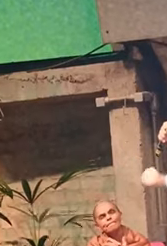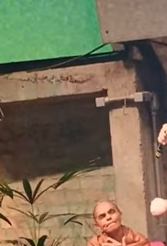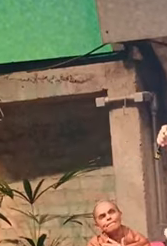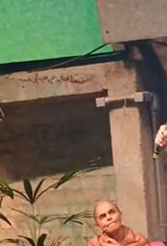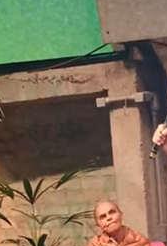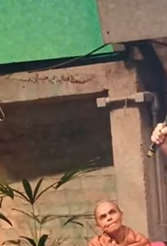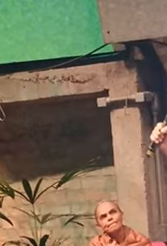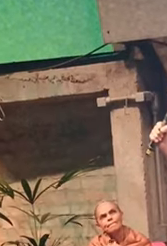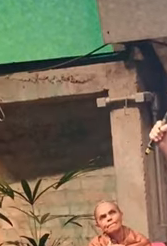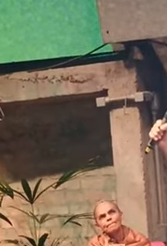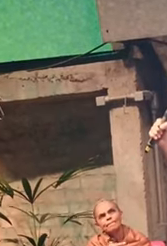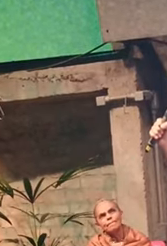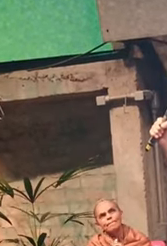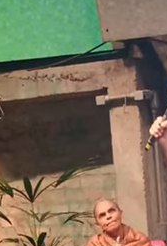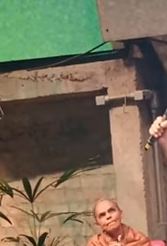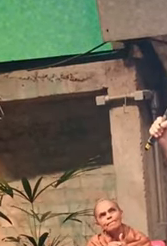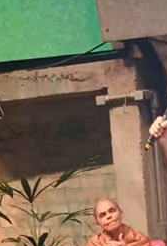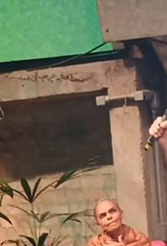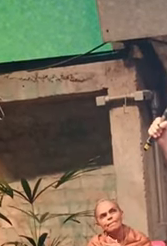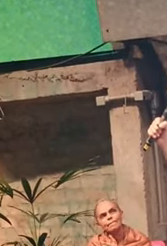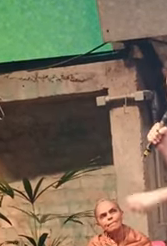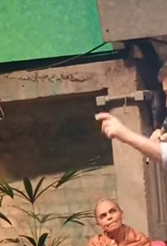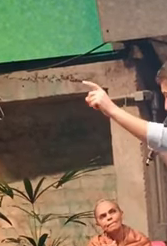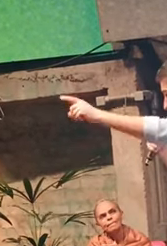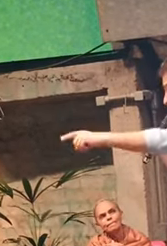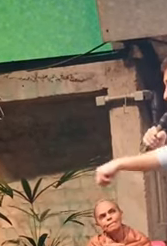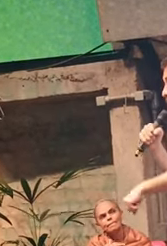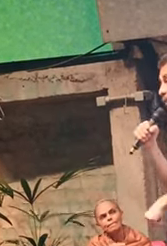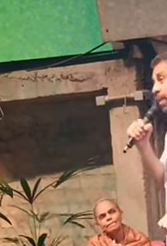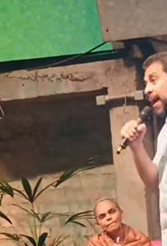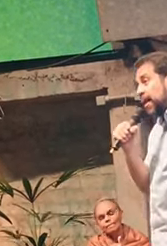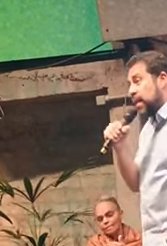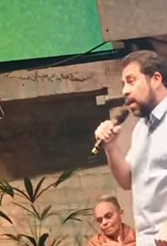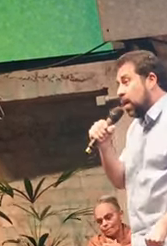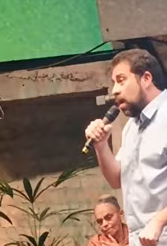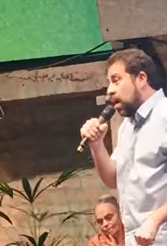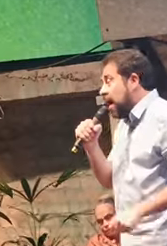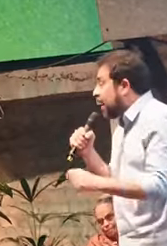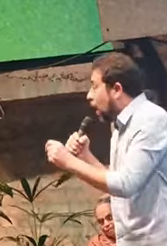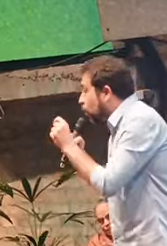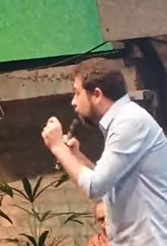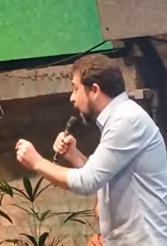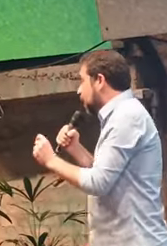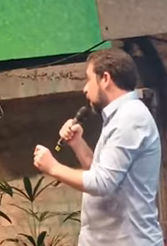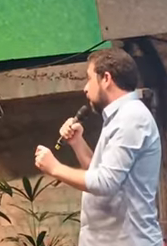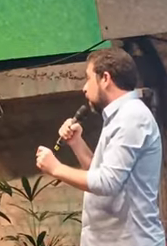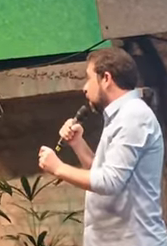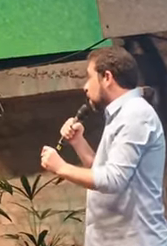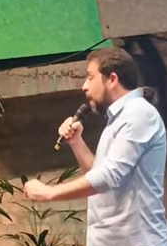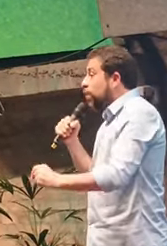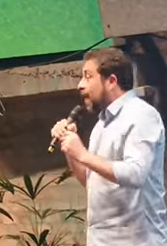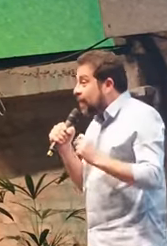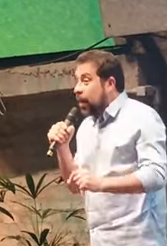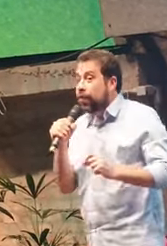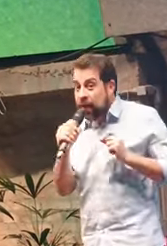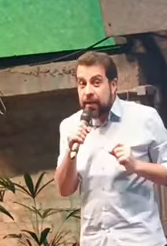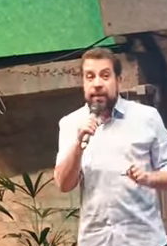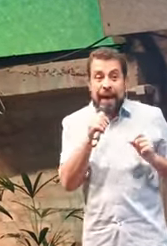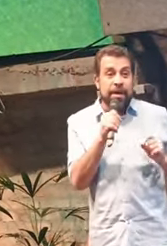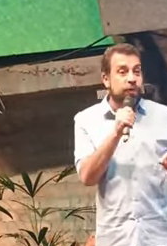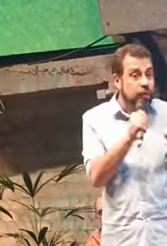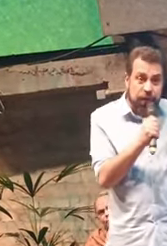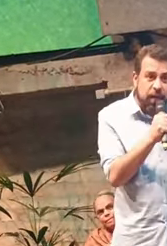parte da emissão de gases, gás metano em particular, é causada pelos